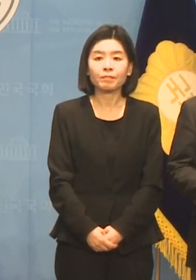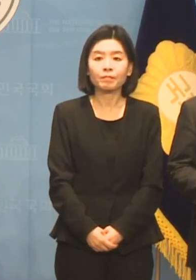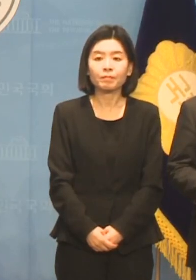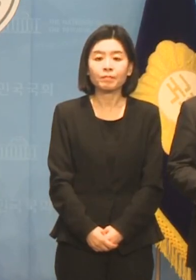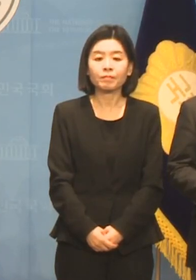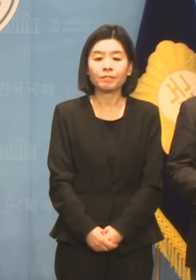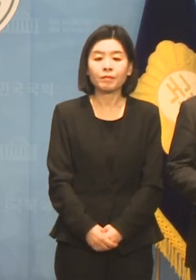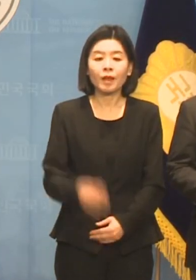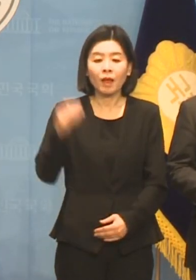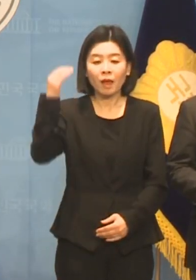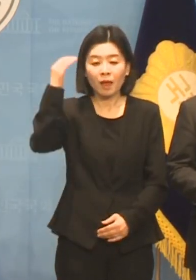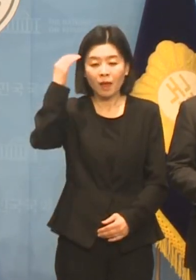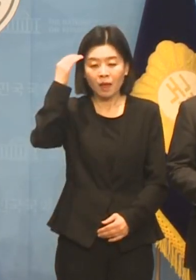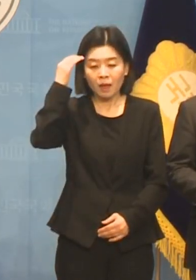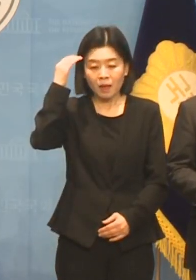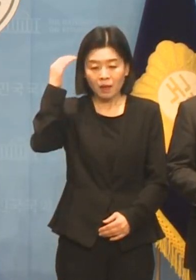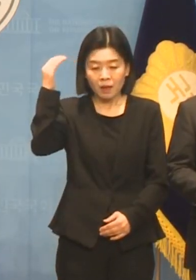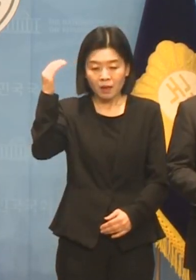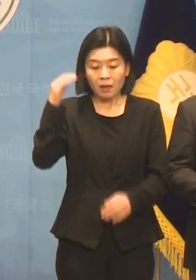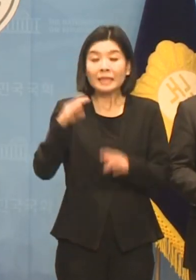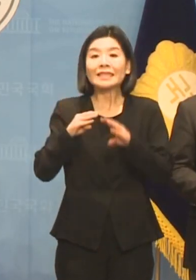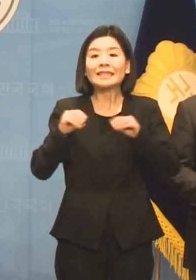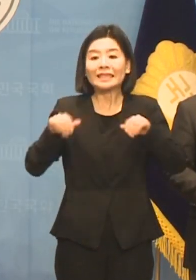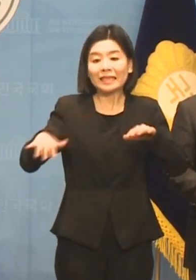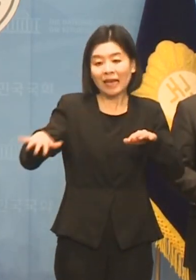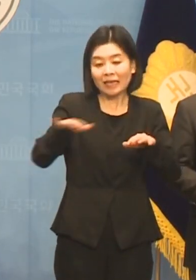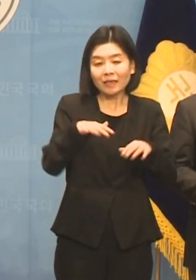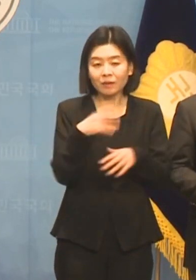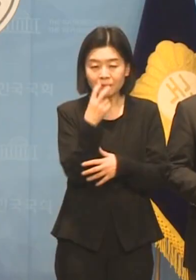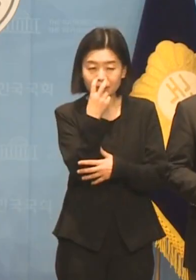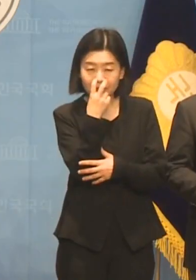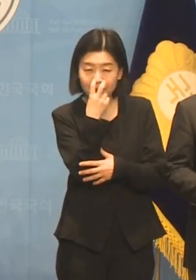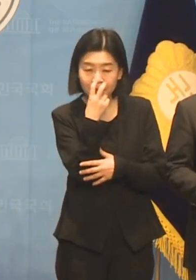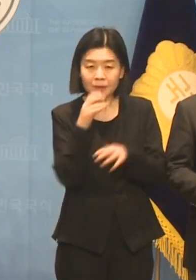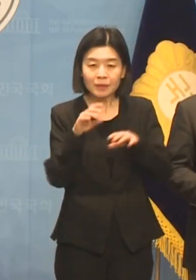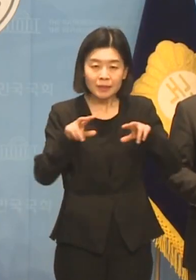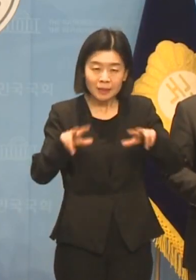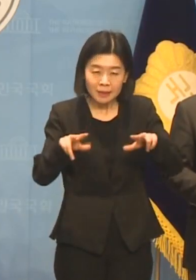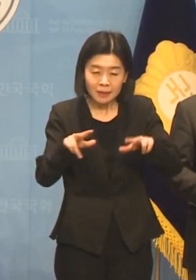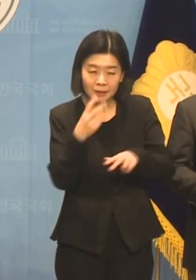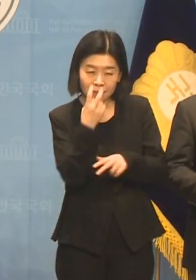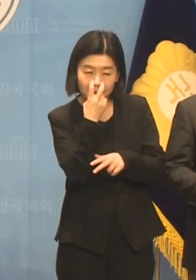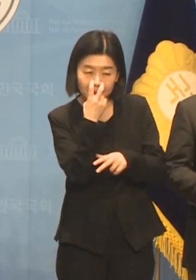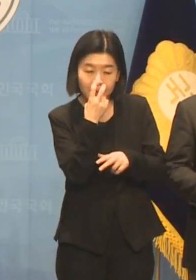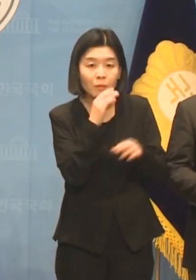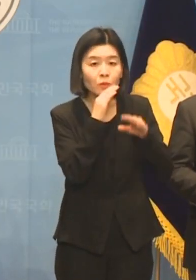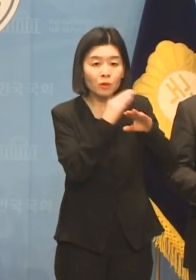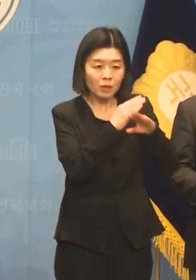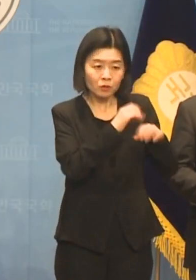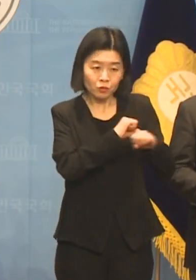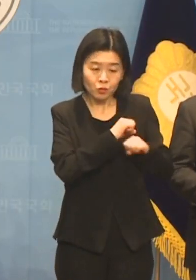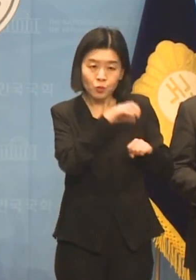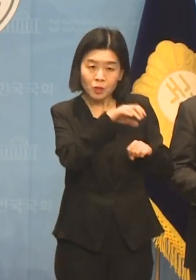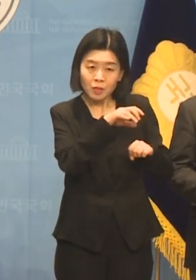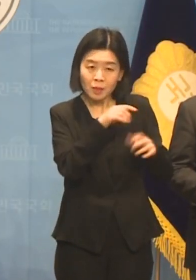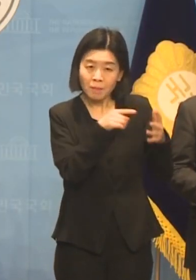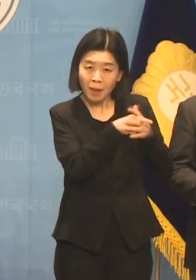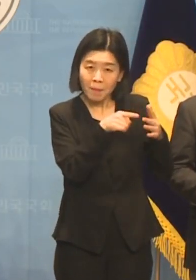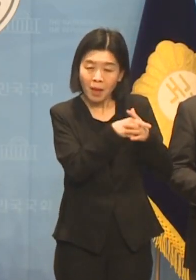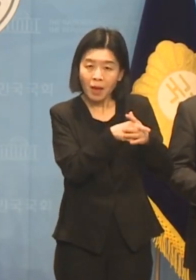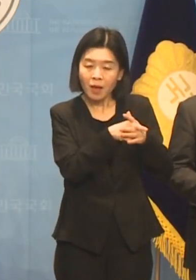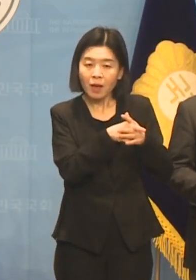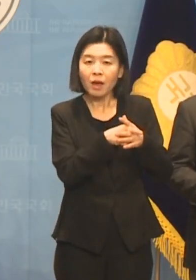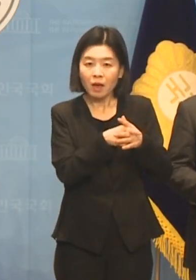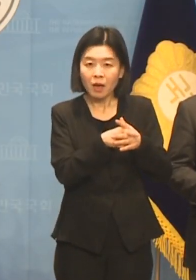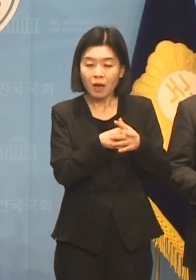지상에서는 실시간 감시 장비를 활용해 북한군의 위치를 파악하고 조종사들을 북한군이